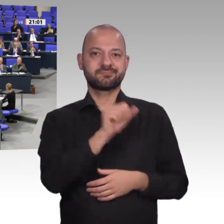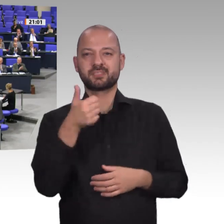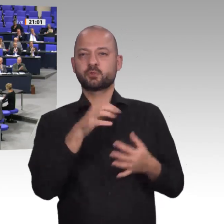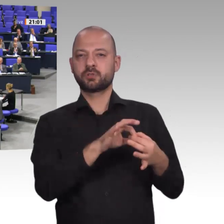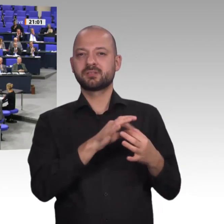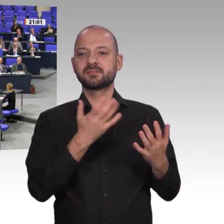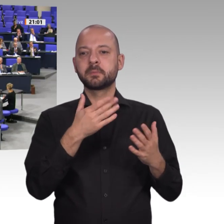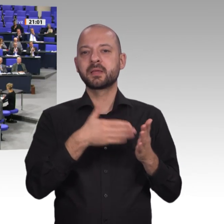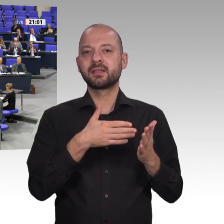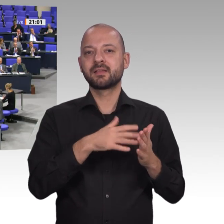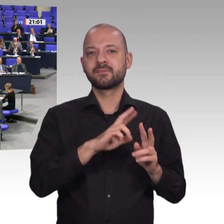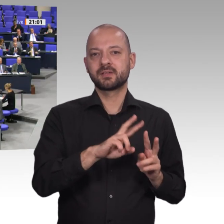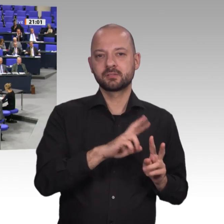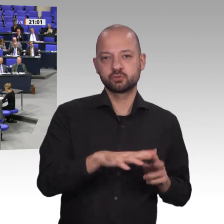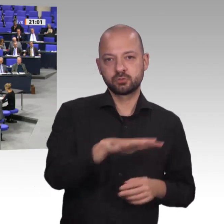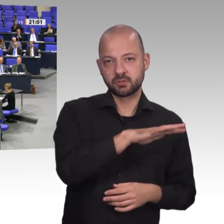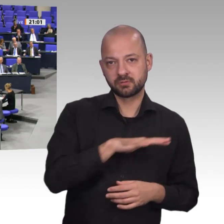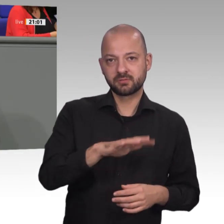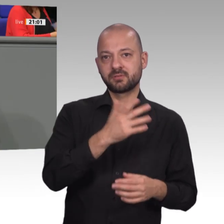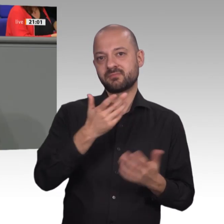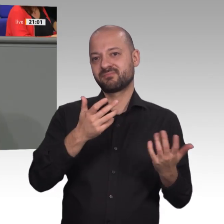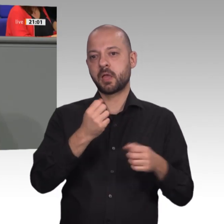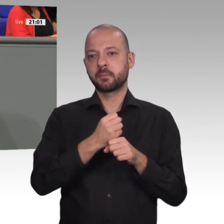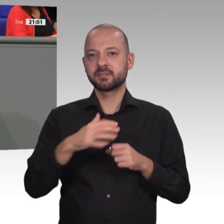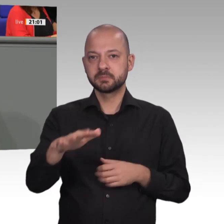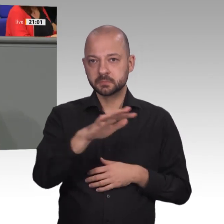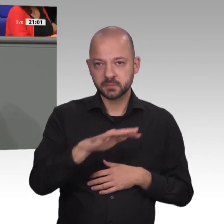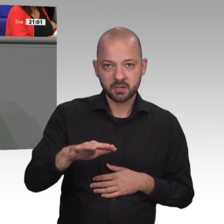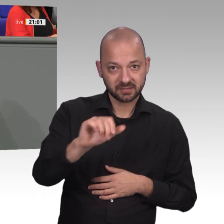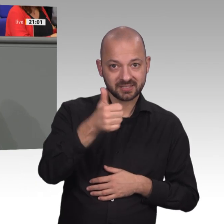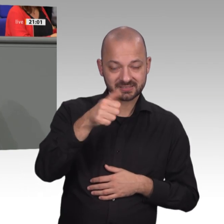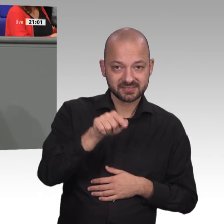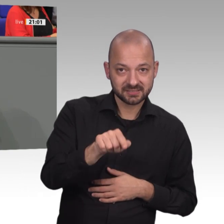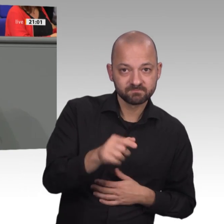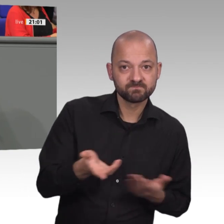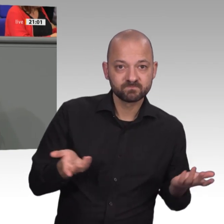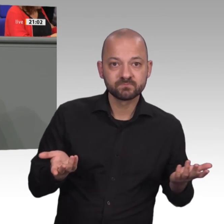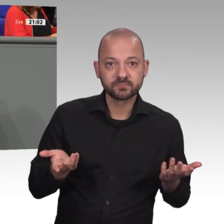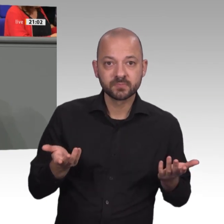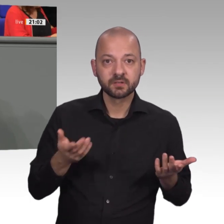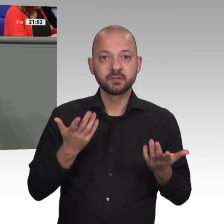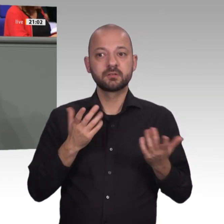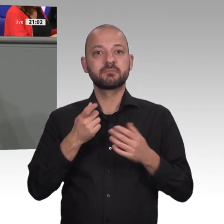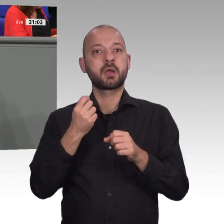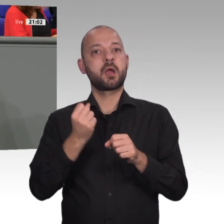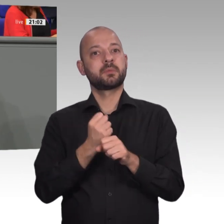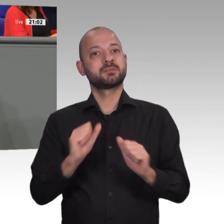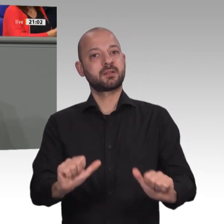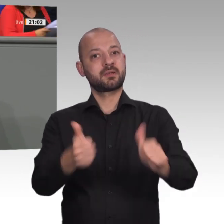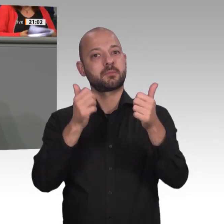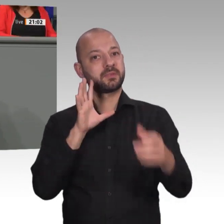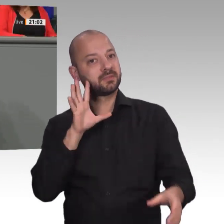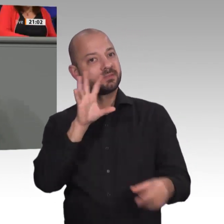Begrüßenswert wäre es, wenn noch mehr Unternehmen schwerbehinderte Menschen ausbilden und individuell fördern. Daher haben wir als AfD